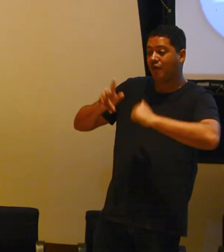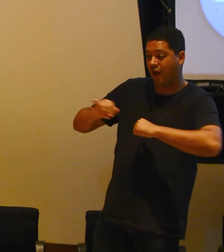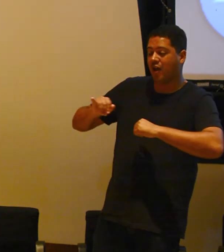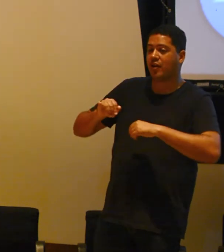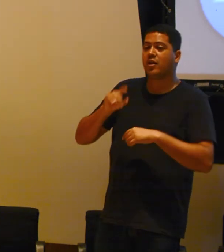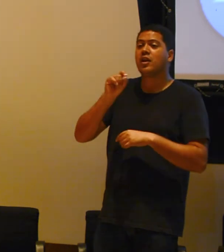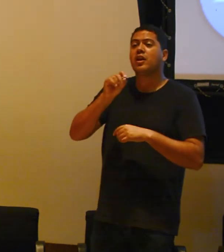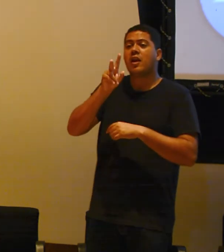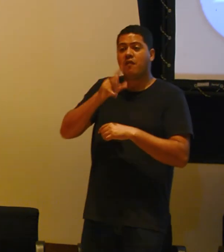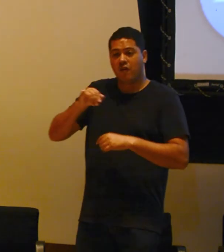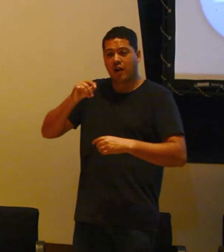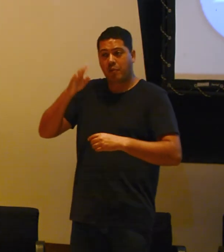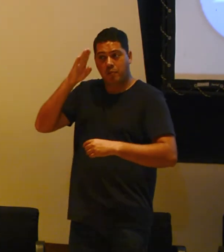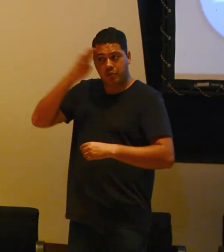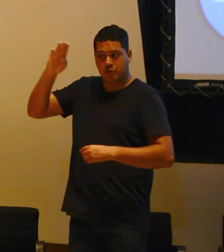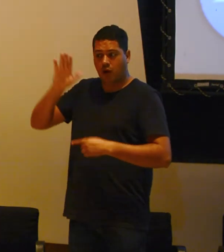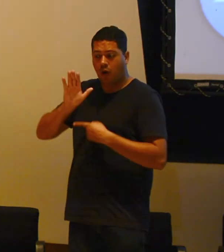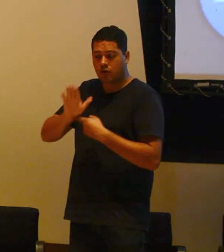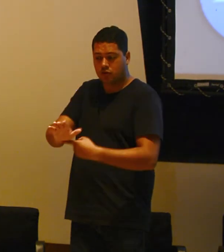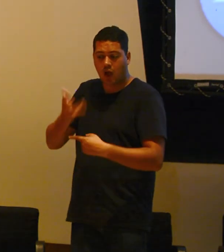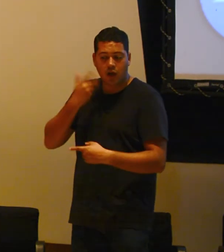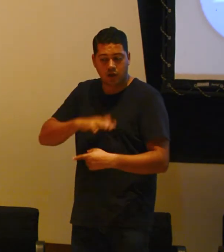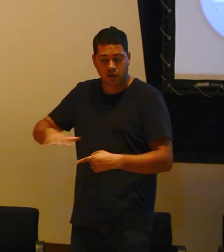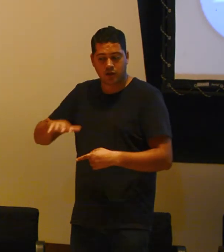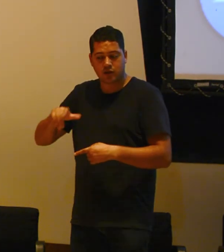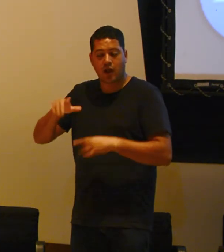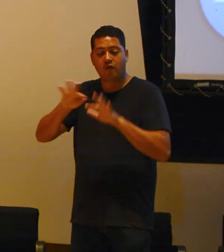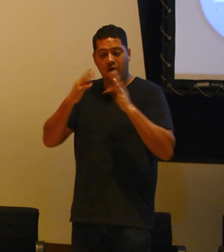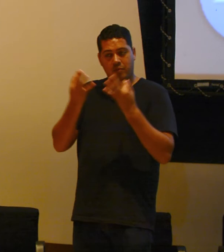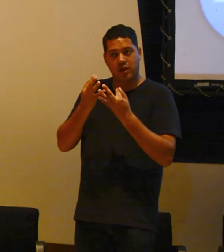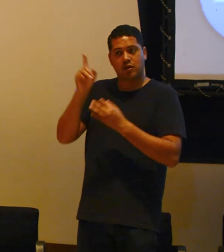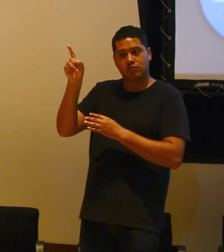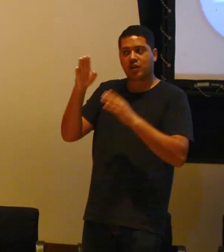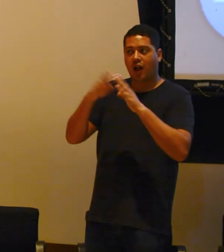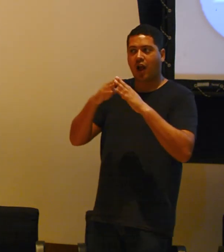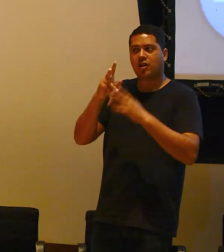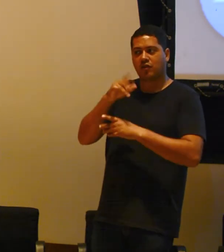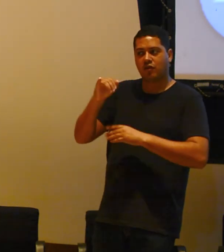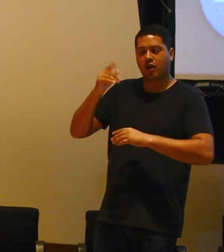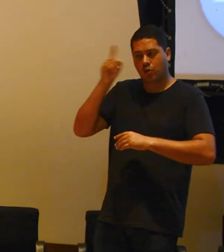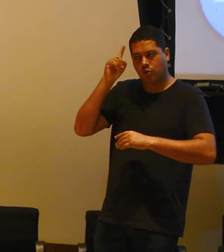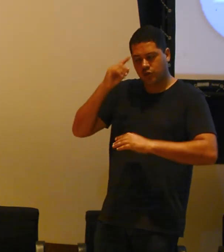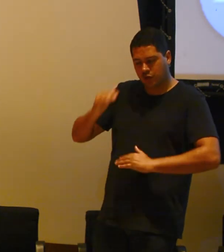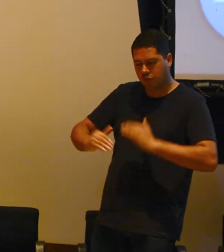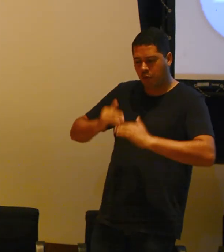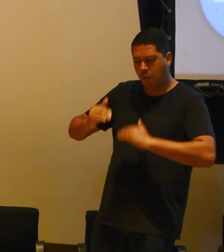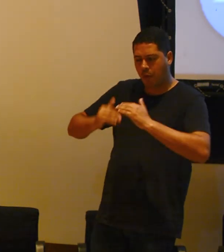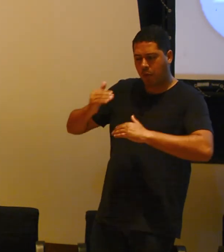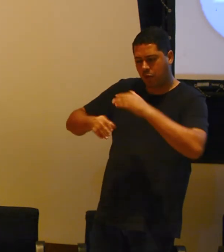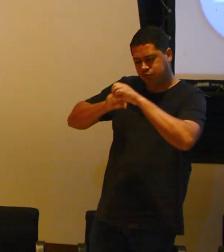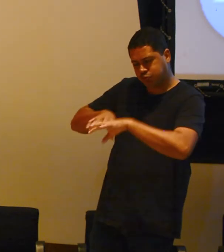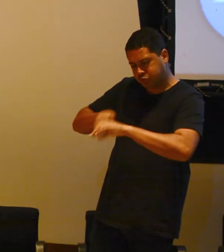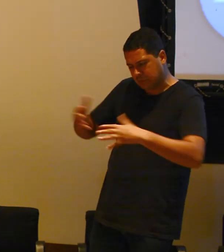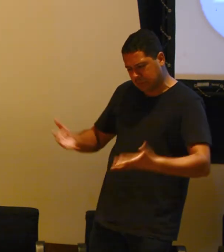é em casa, onde vai construir as informações diárias, né? E nós não podemos ser técnicos, porque se somos o